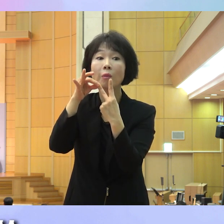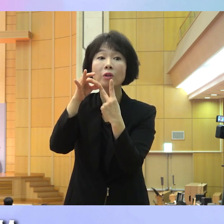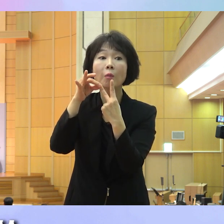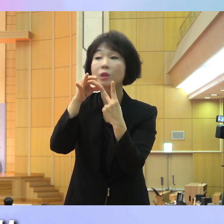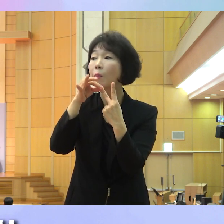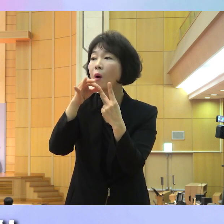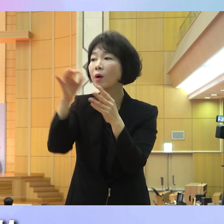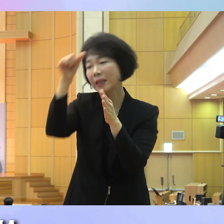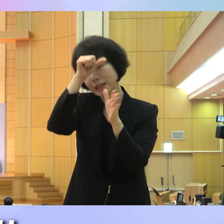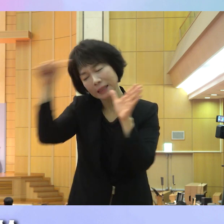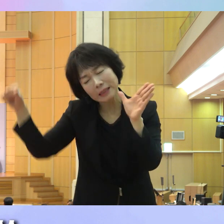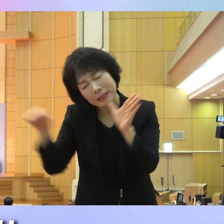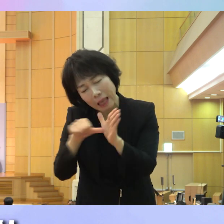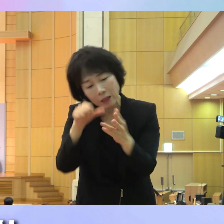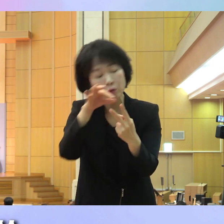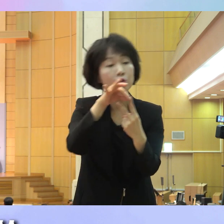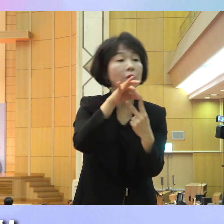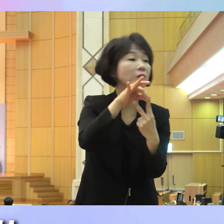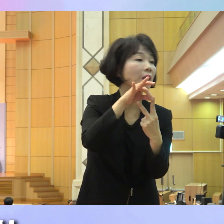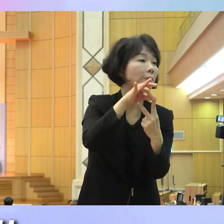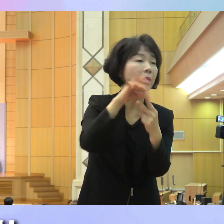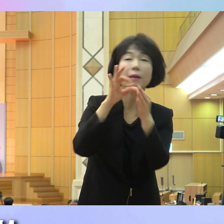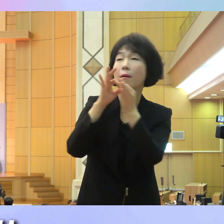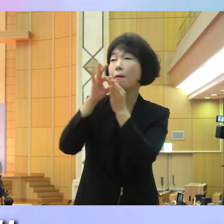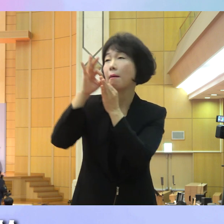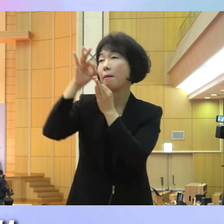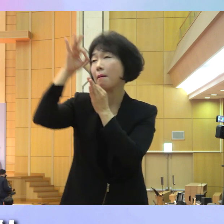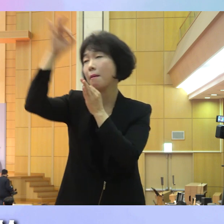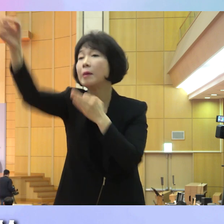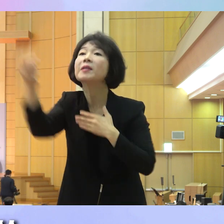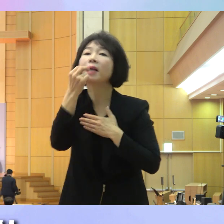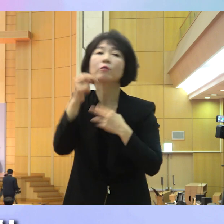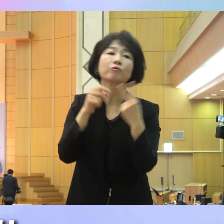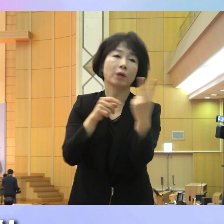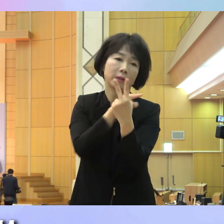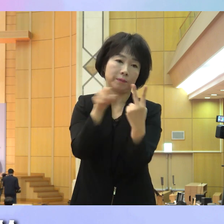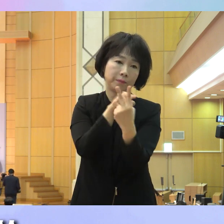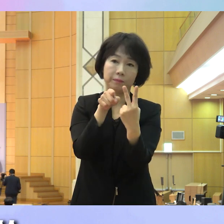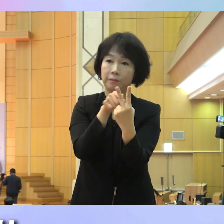필요 없이 여러분이 잘 알고 있지요. 영생은